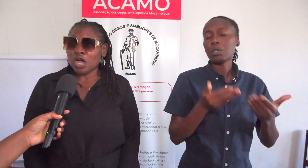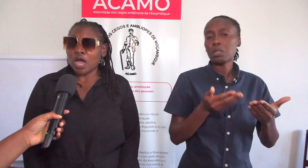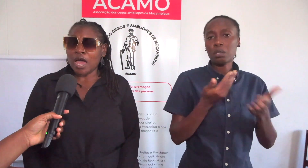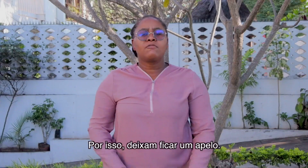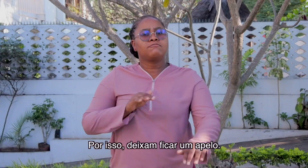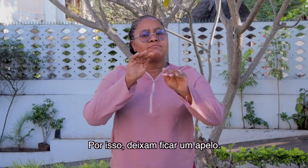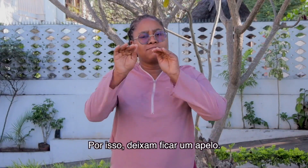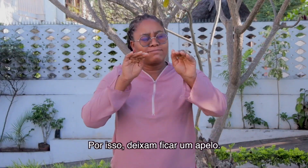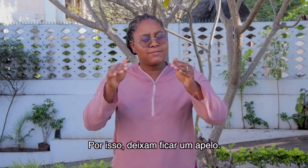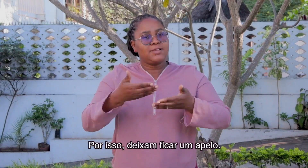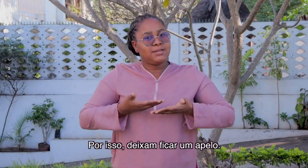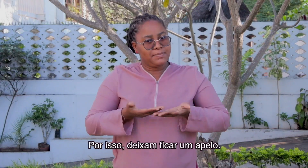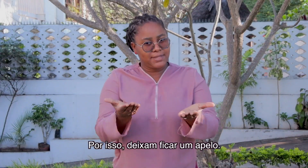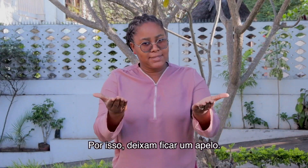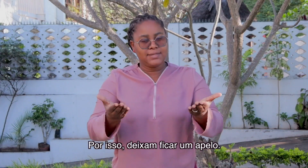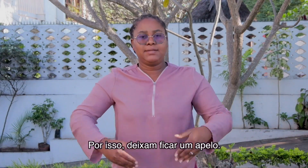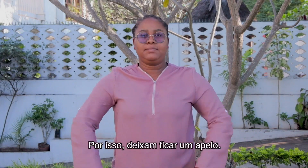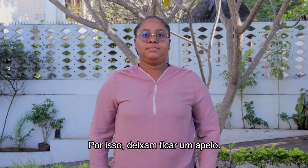Por isso, deixam ficar um apelo.